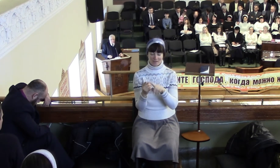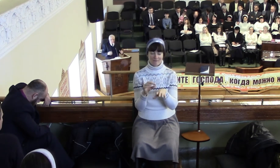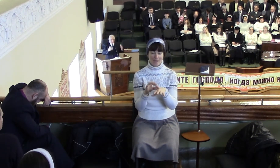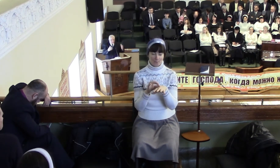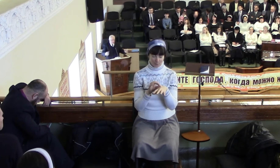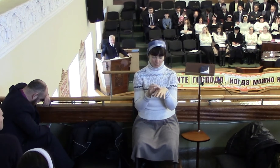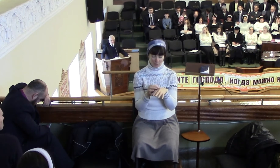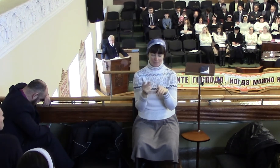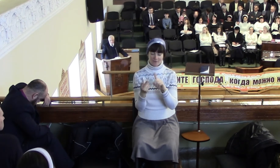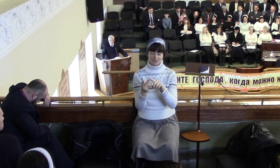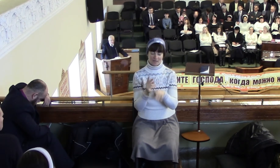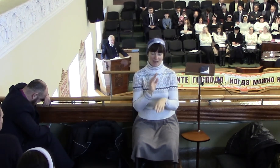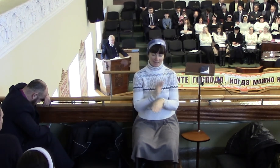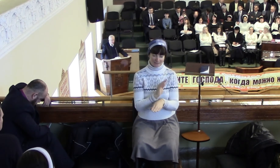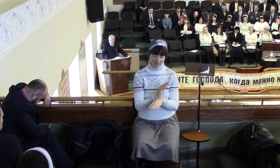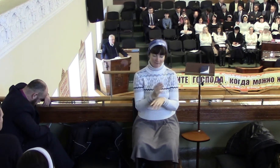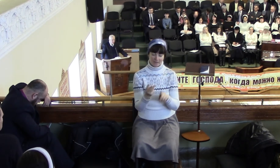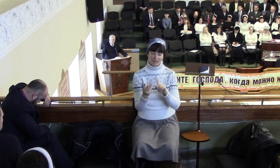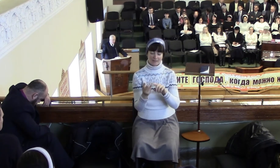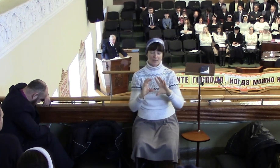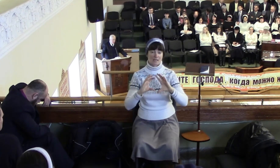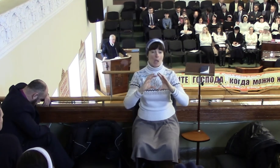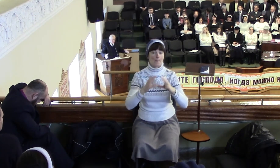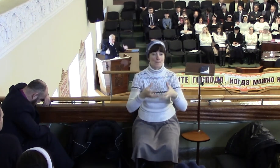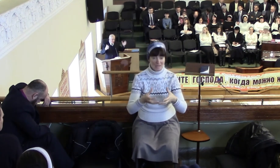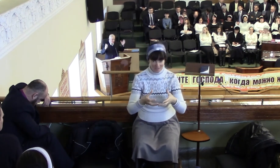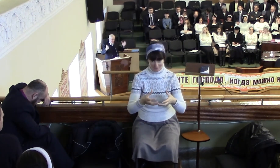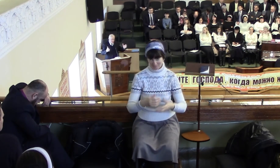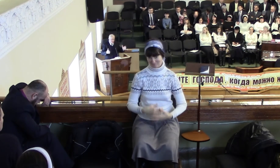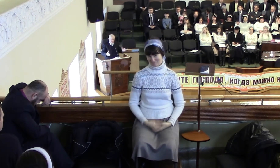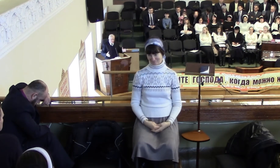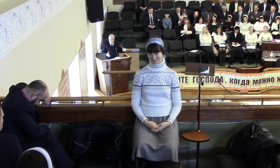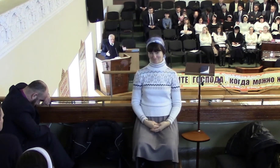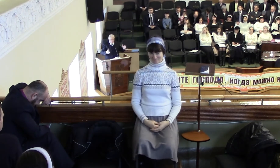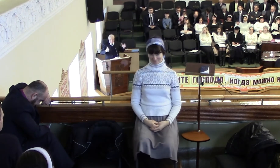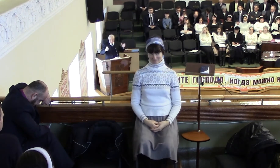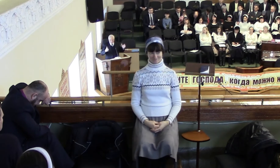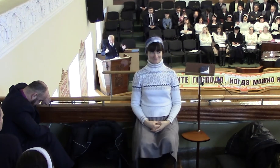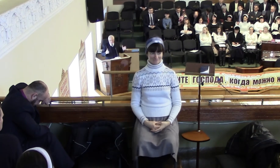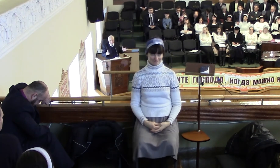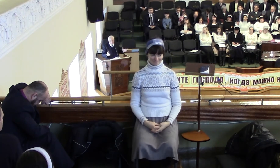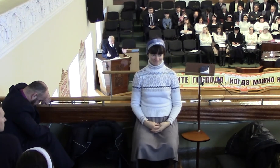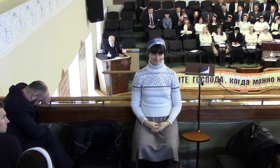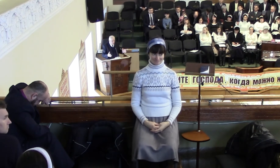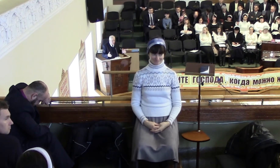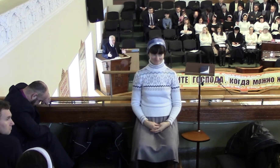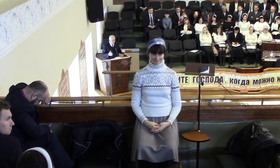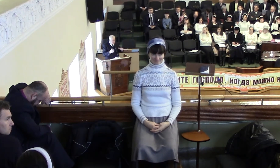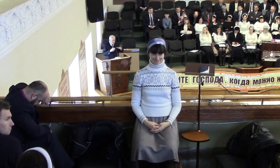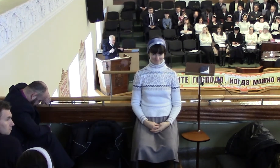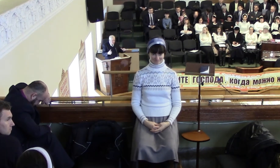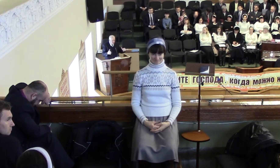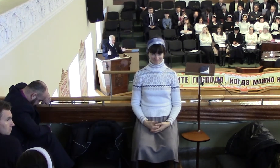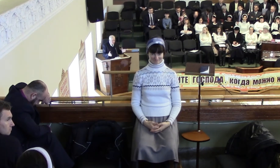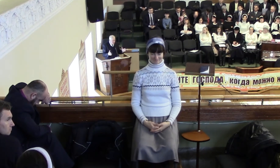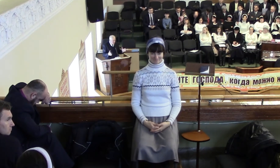когда-то у нас был однодневный лагерь, сделали наши дети, кажется, сотню целую